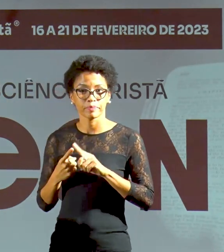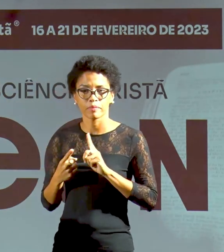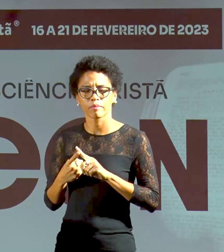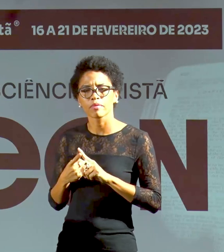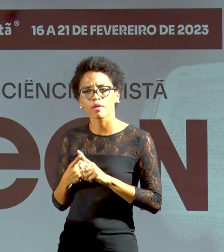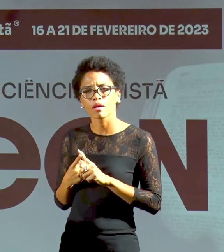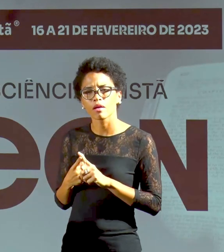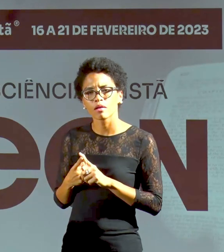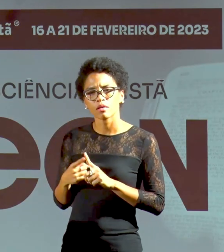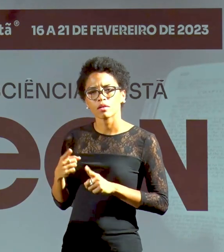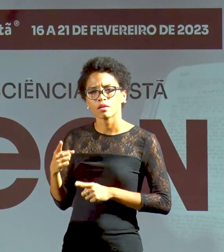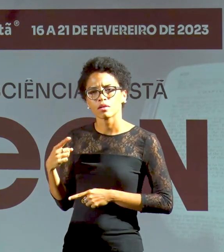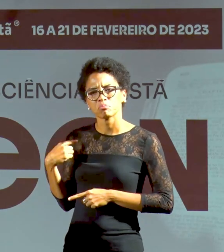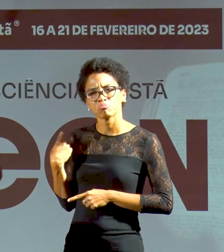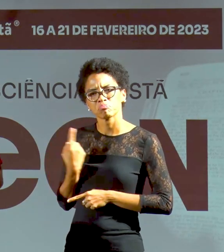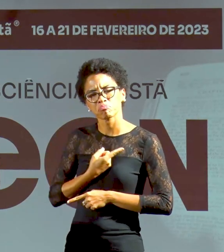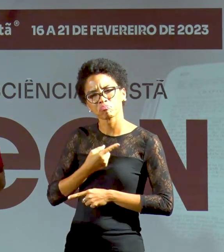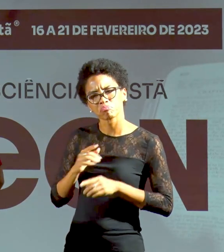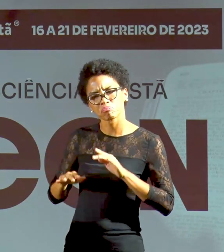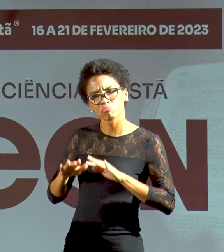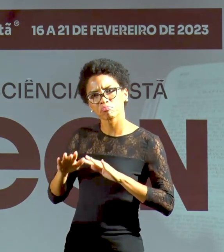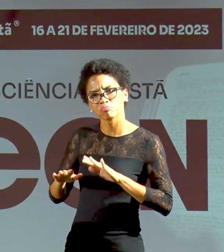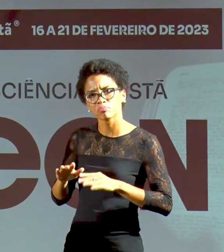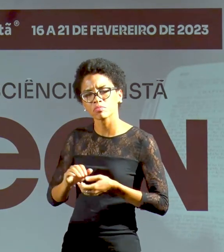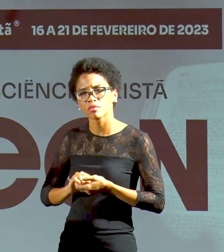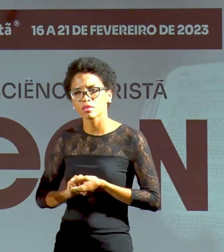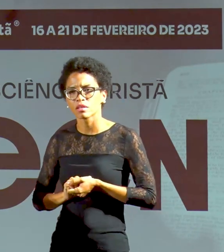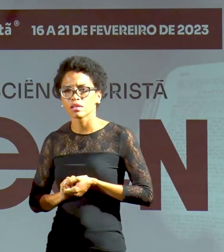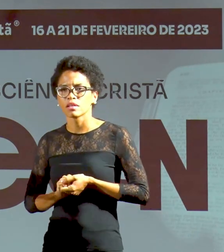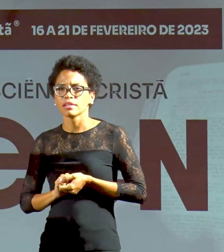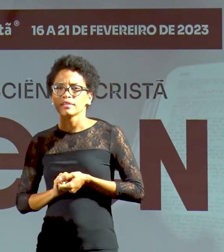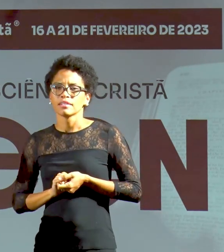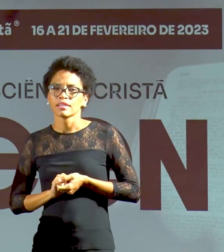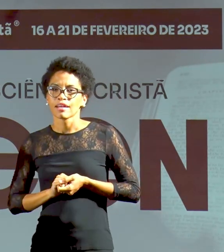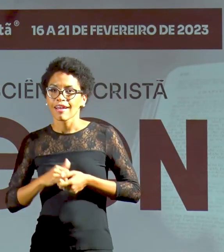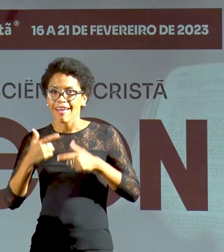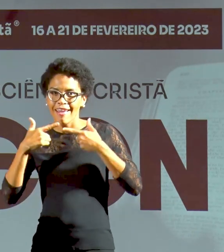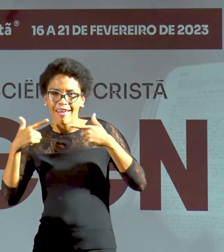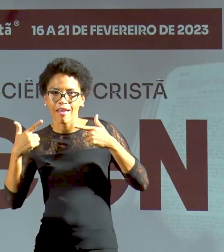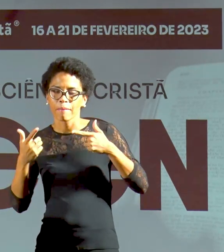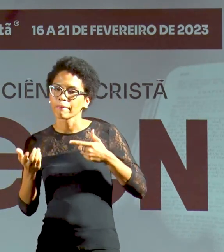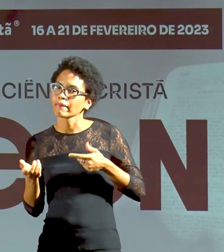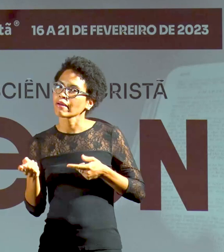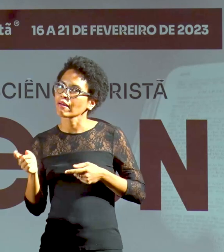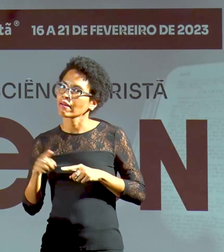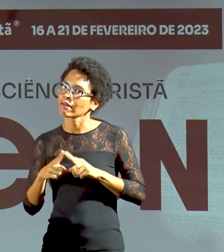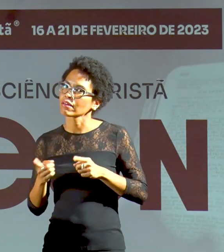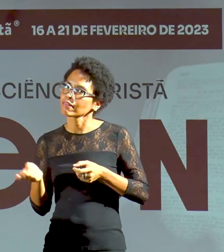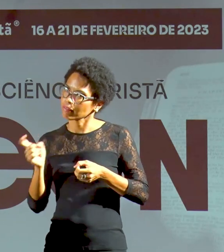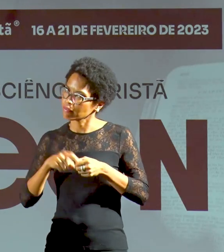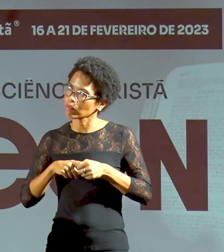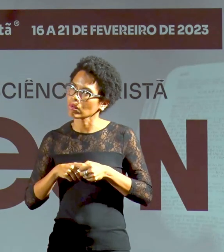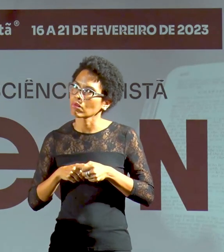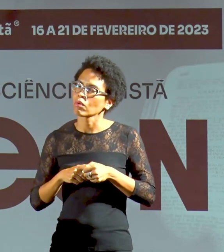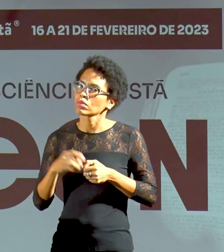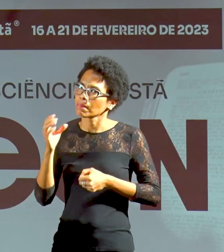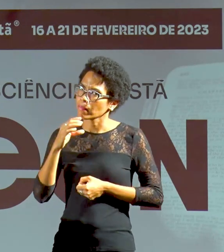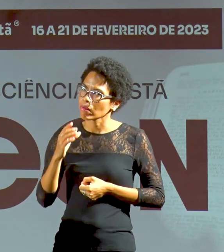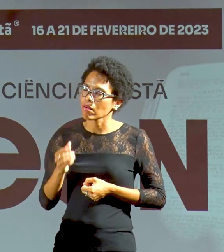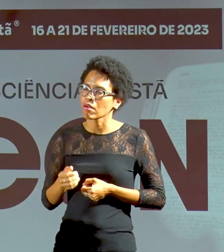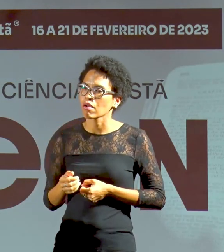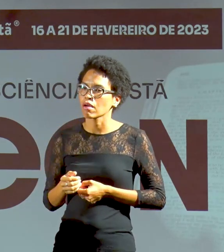a gente talvez em alguns momentos a gente vai dar um pouco de risada mas a gente precisa voltar para a gente não perder tempo tá bom